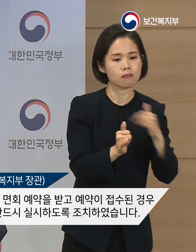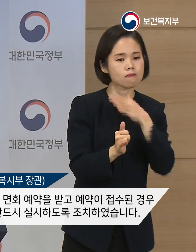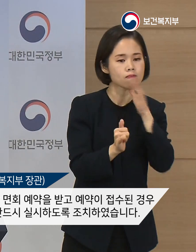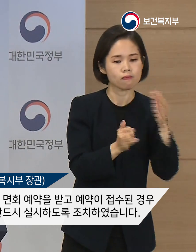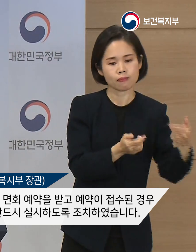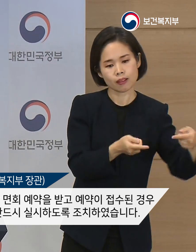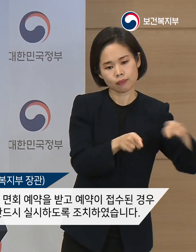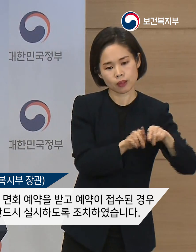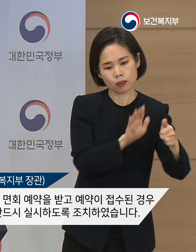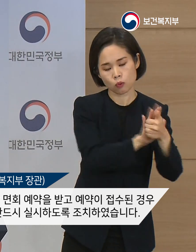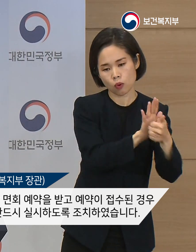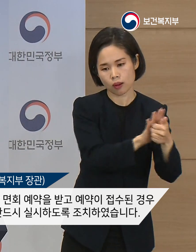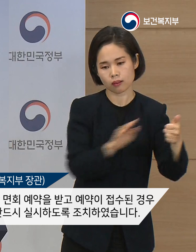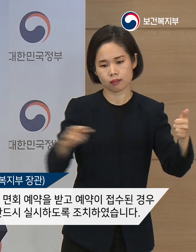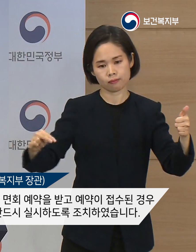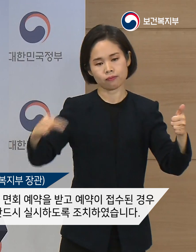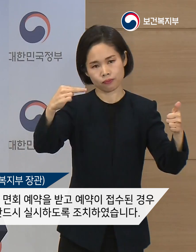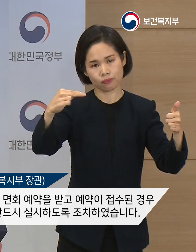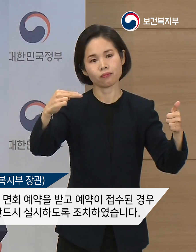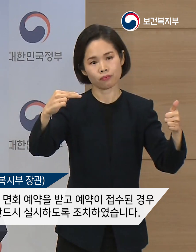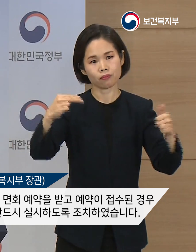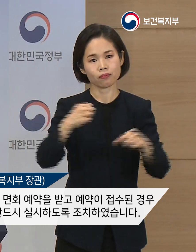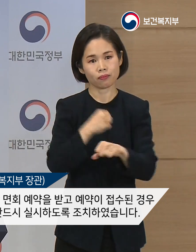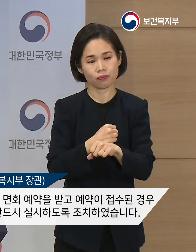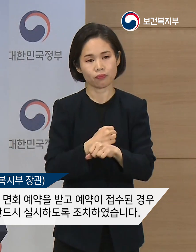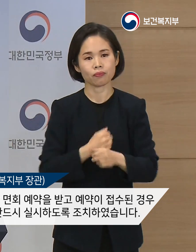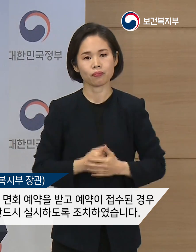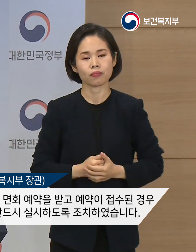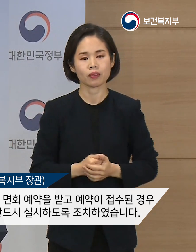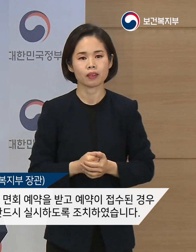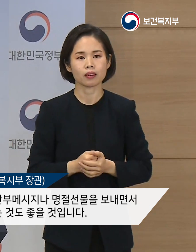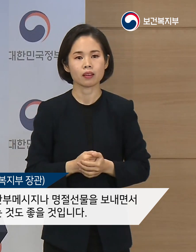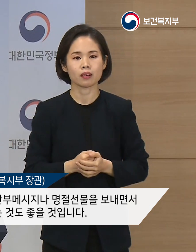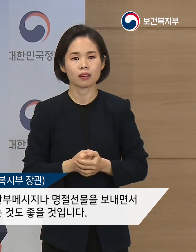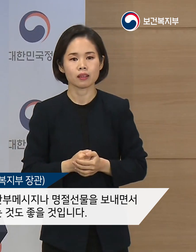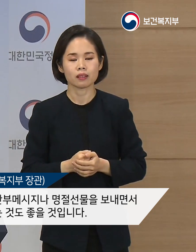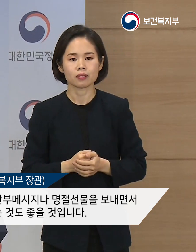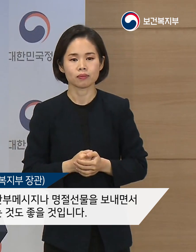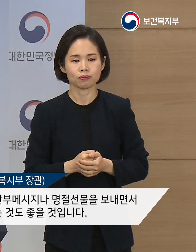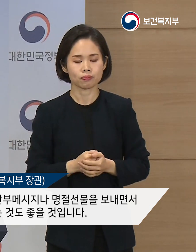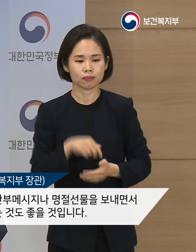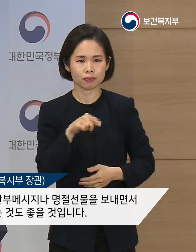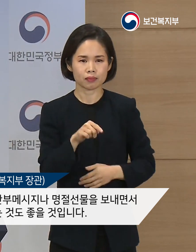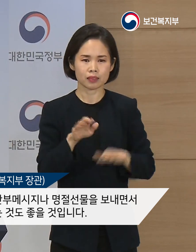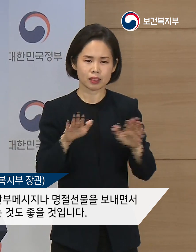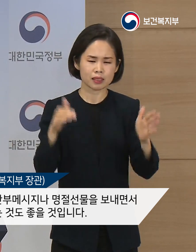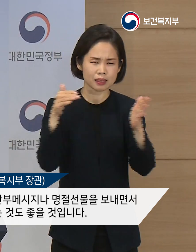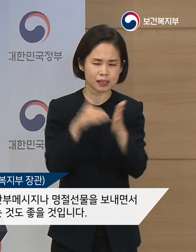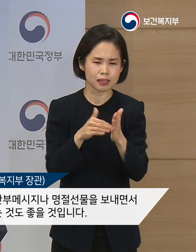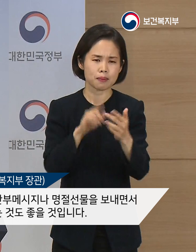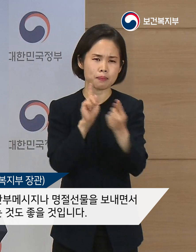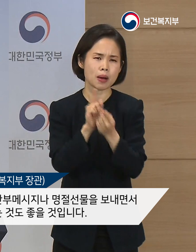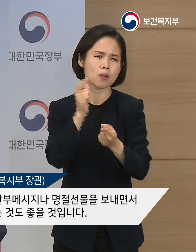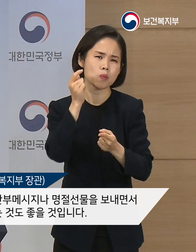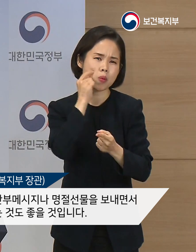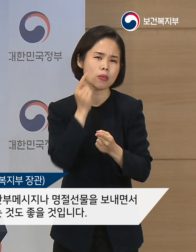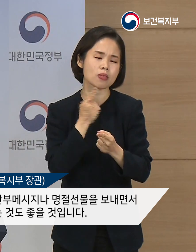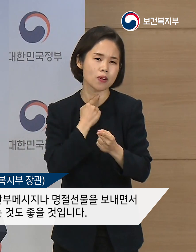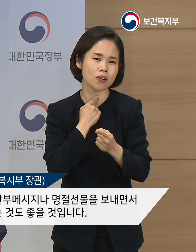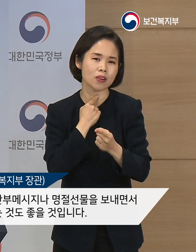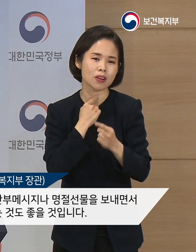어르신을 도와주며 이를 반드시 실시하도록 조치하였습니다. 잠시 소홀했던 주변의 소중한